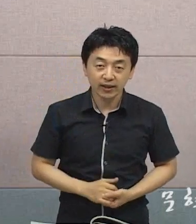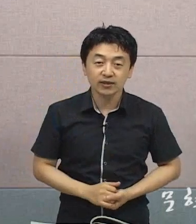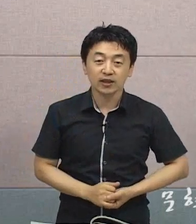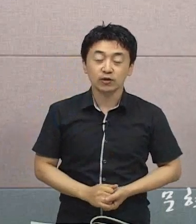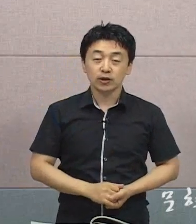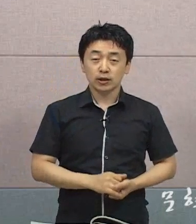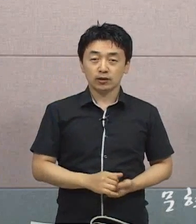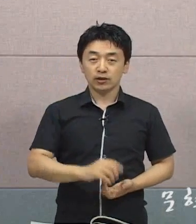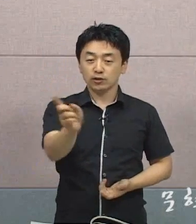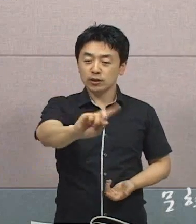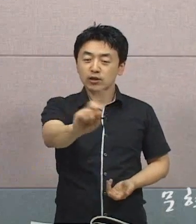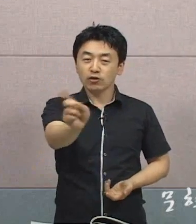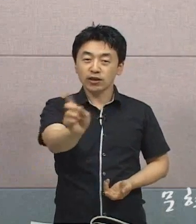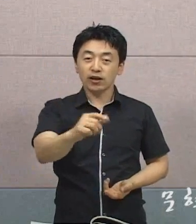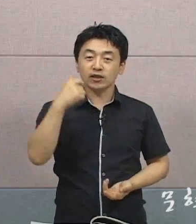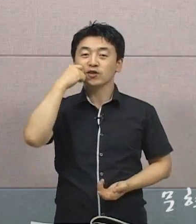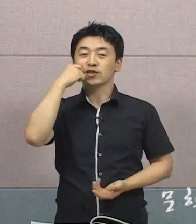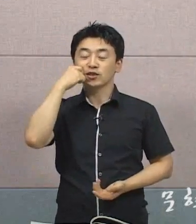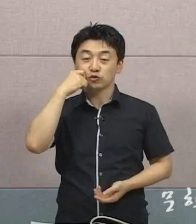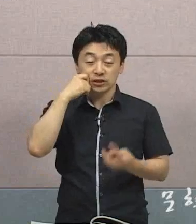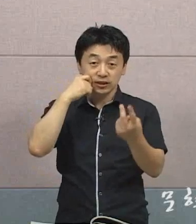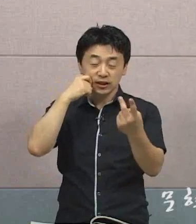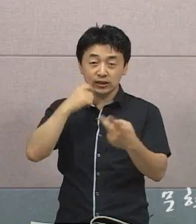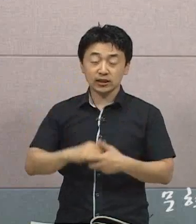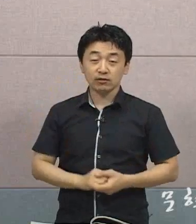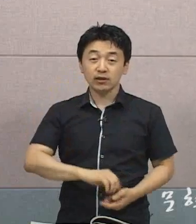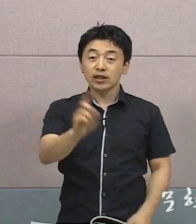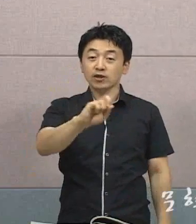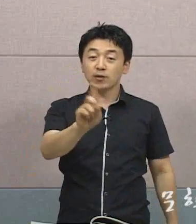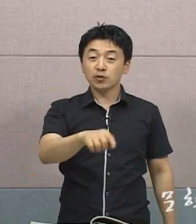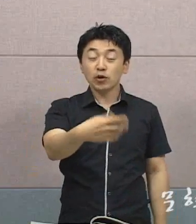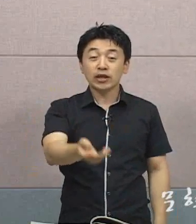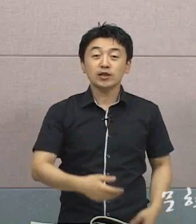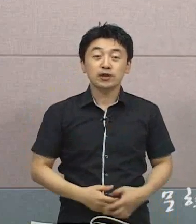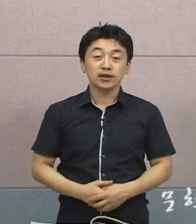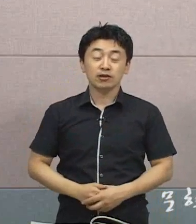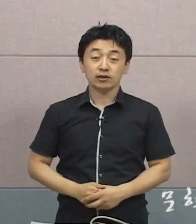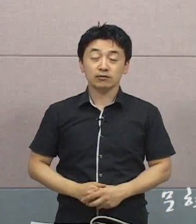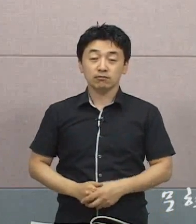어떻게라는 단어. 그래서 이 어떻게랑 두 가지가 갈리잖아요. 이렇게 하면 뭔가 대답을 해야 될 것 같은.